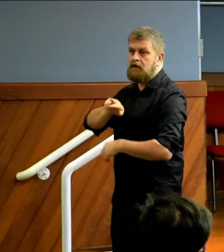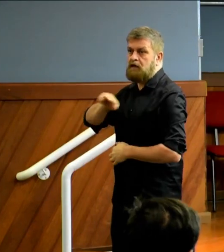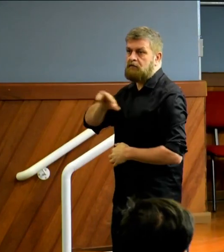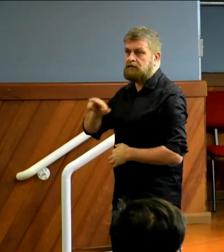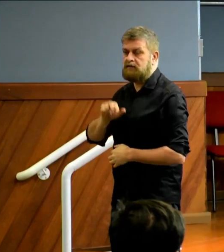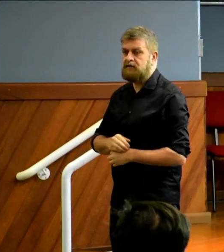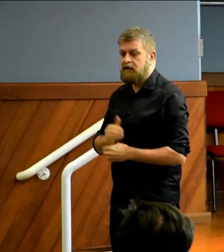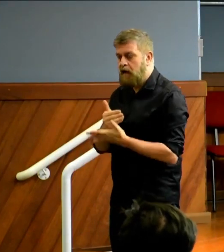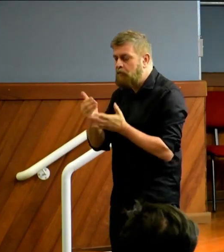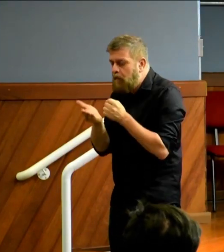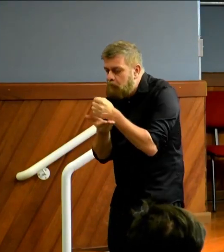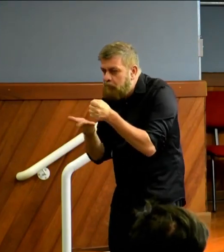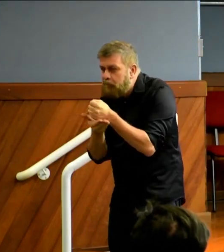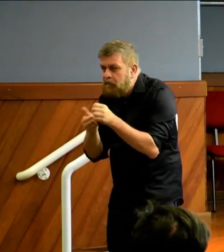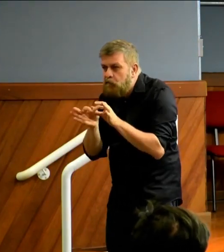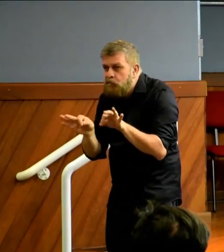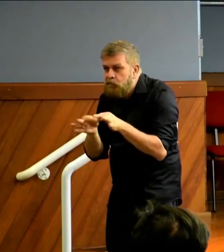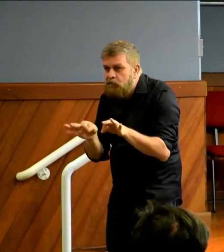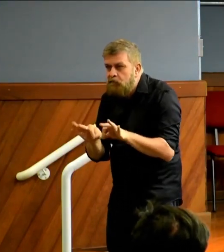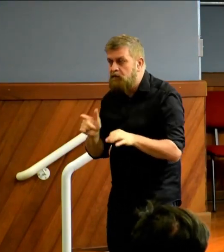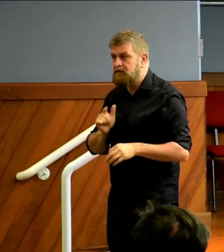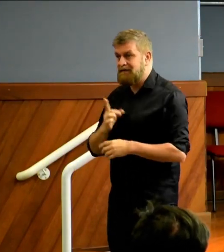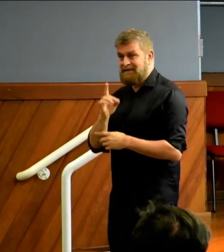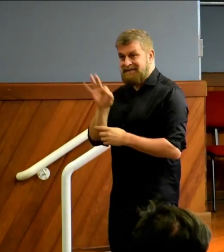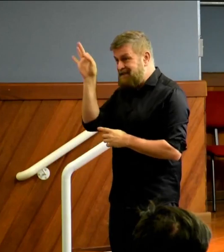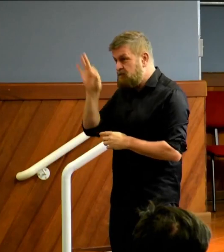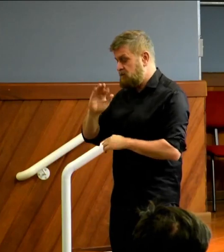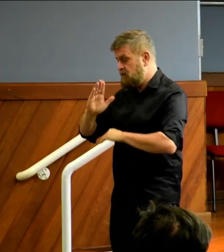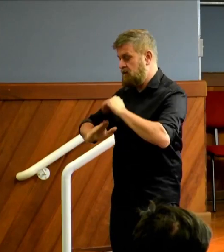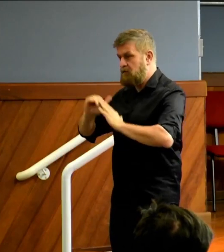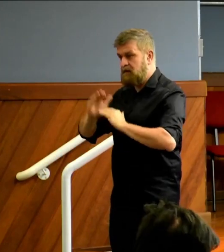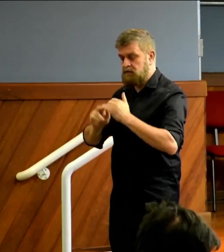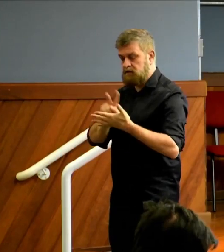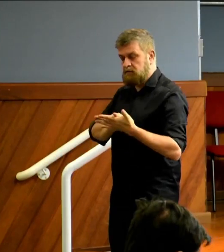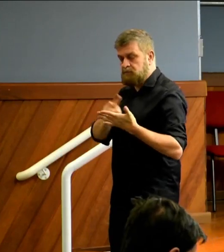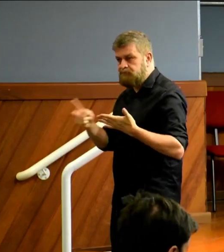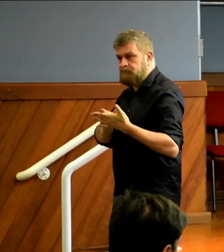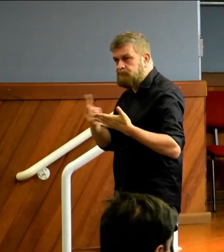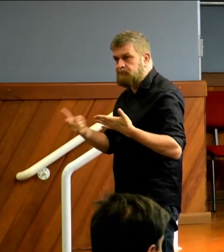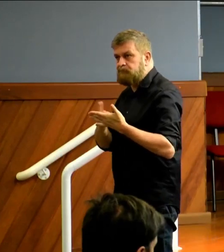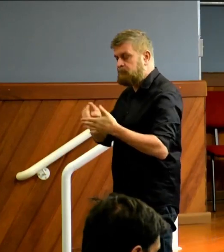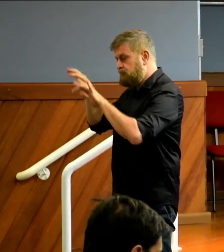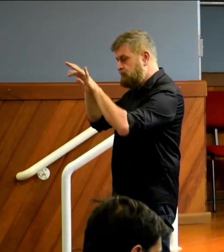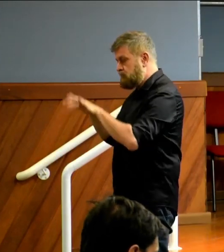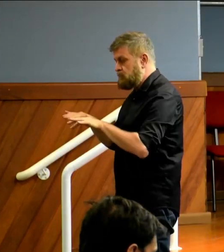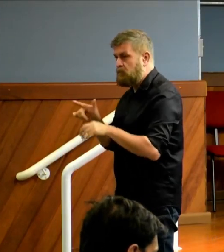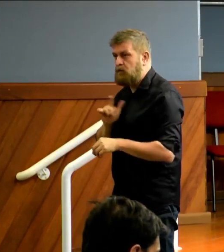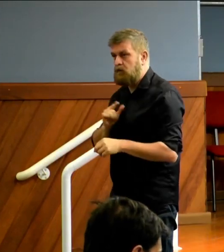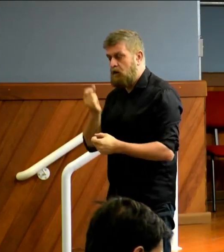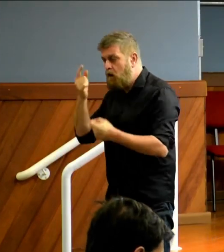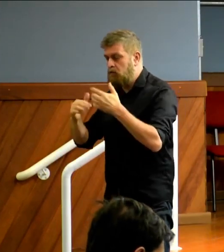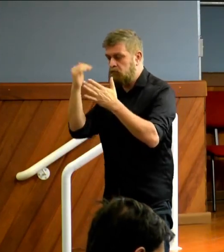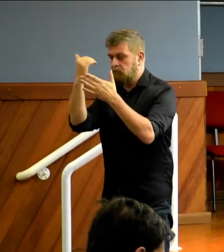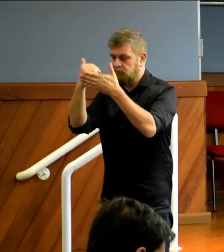0,5% de uma cadeia de 100% de atividades da digitalização. Então, aí, algumas questões que eu não